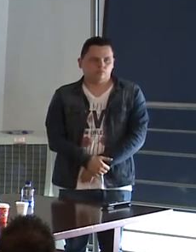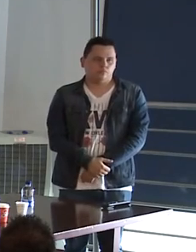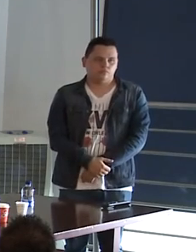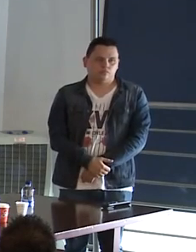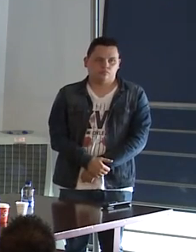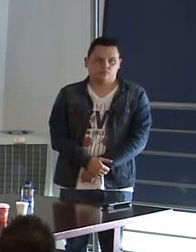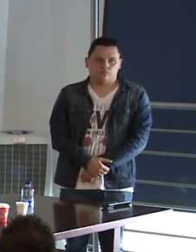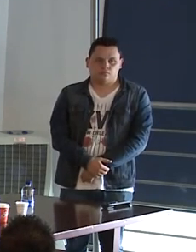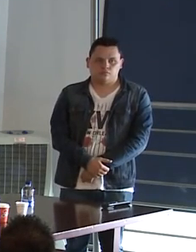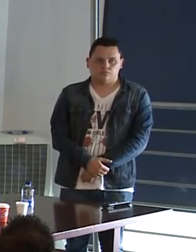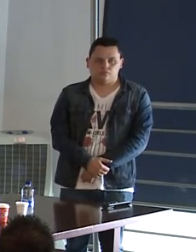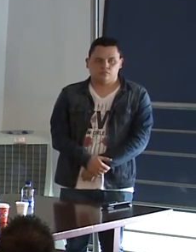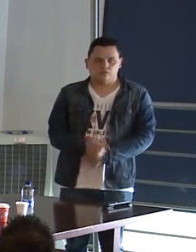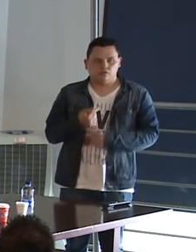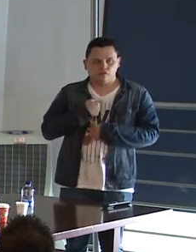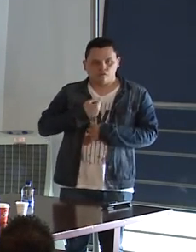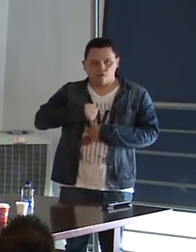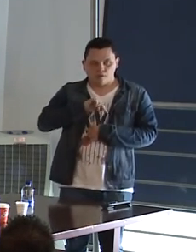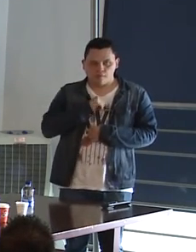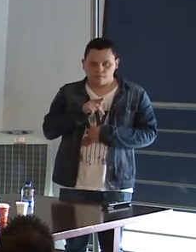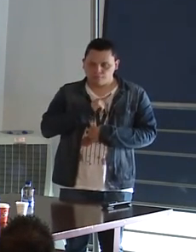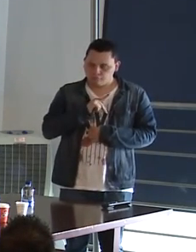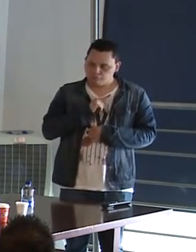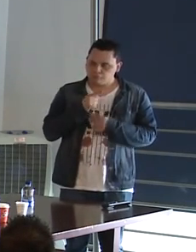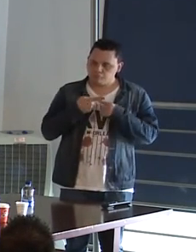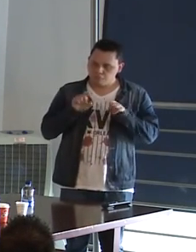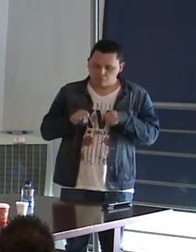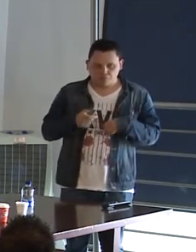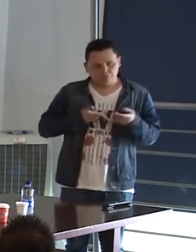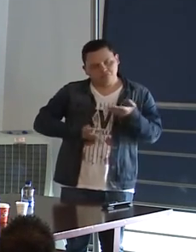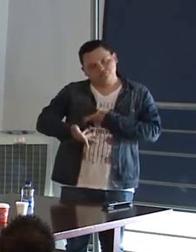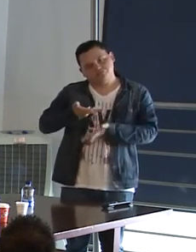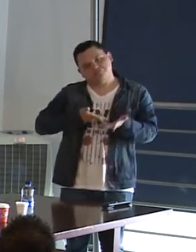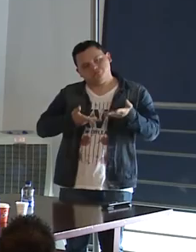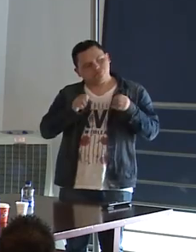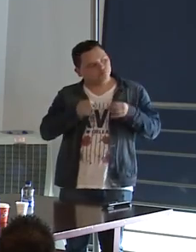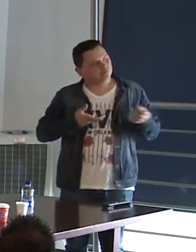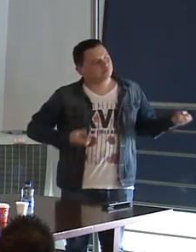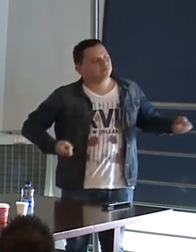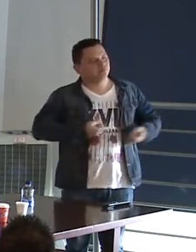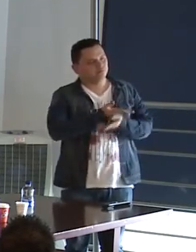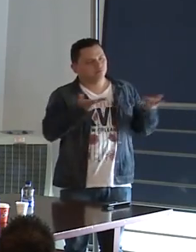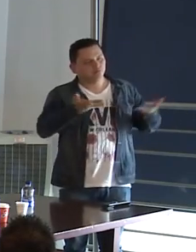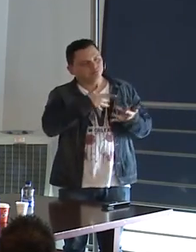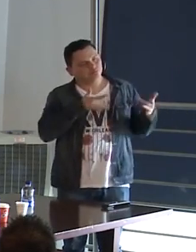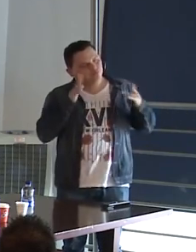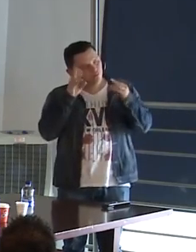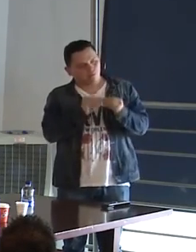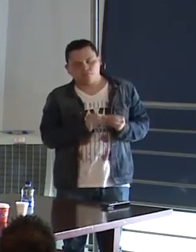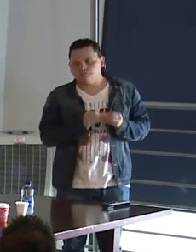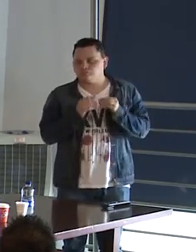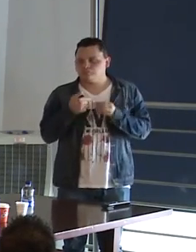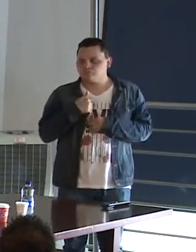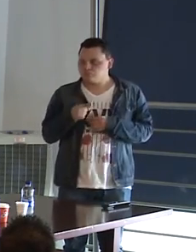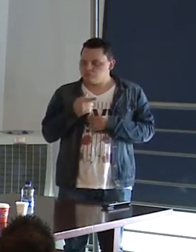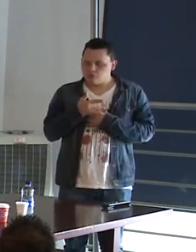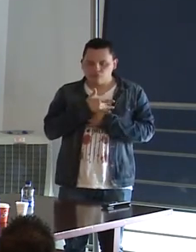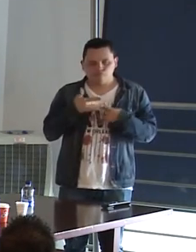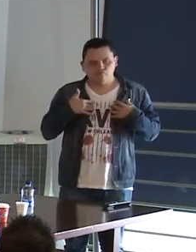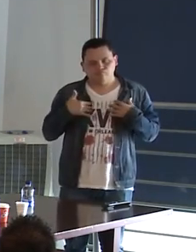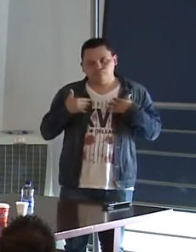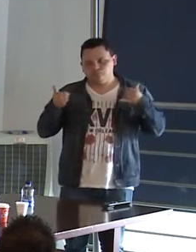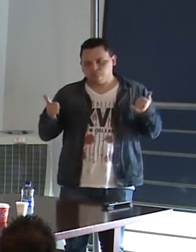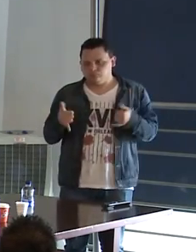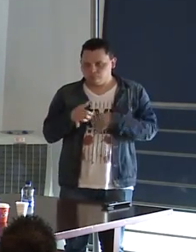que son míos, pero creo que los podemos estar compartiendo. Yo siento una inmensa gratitud